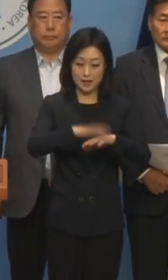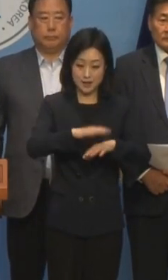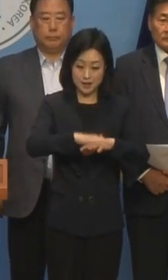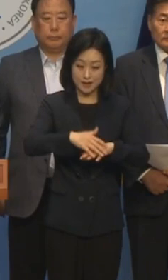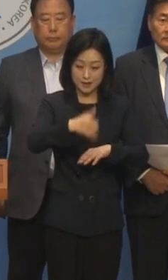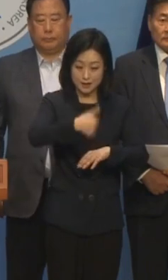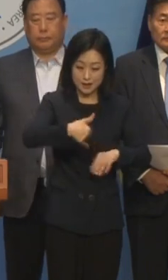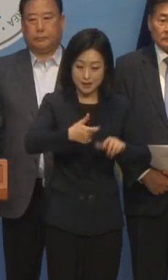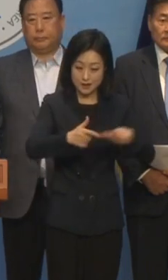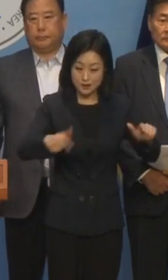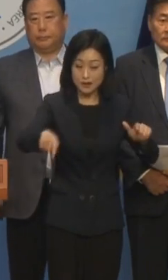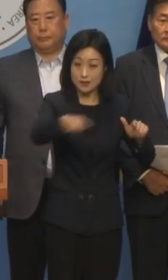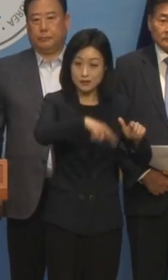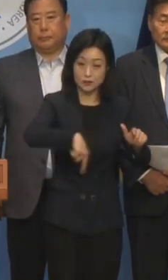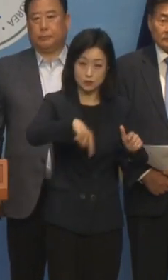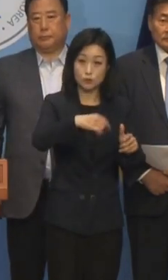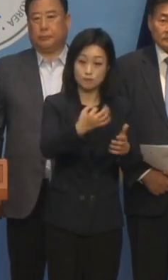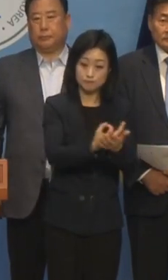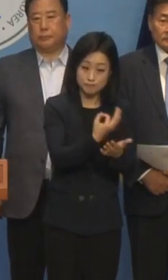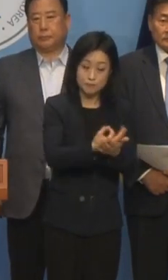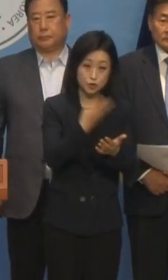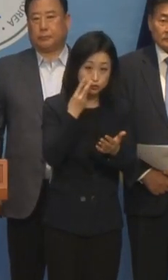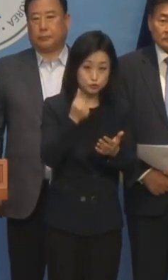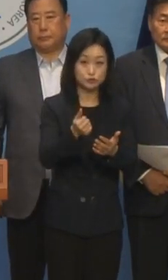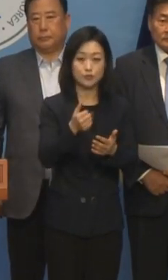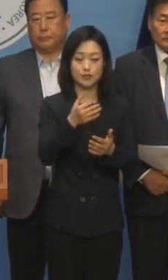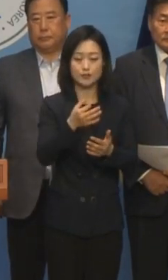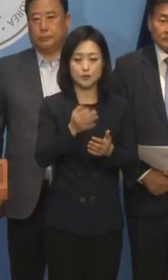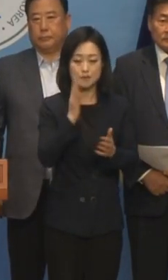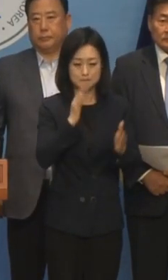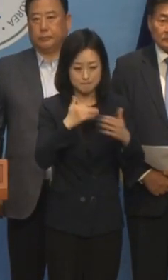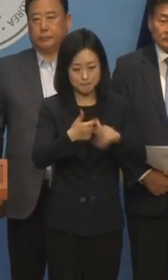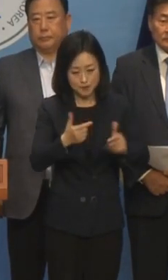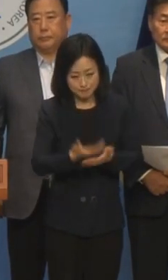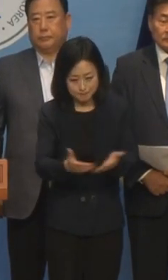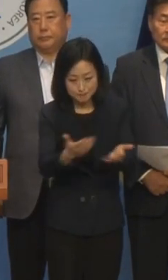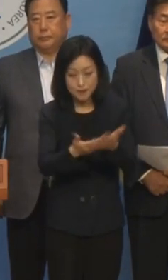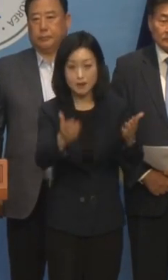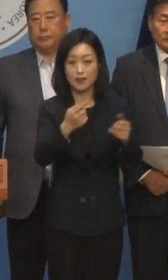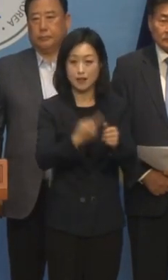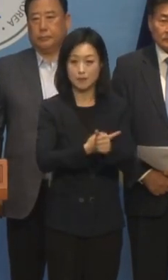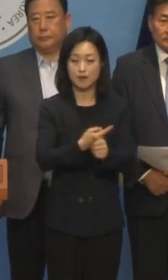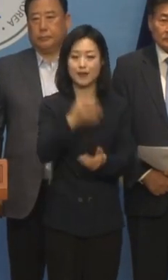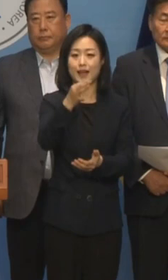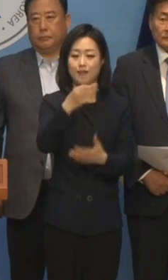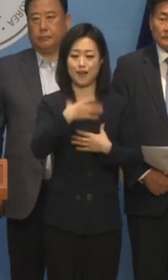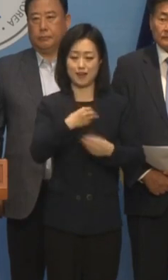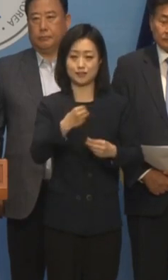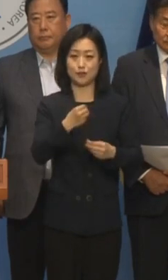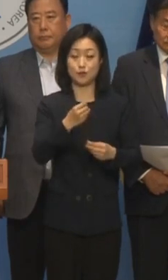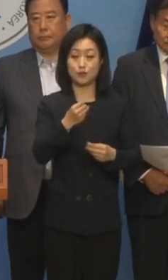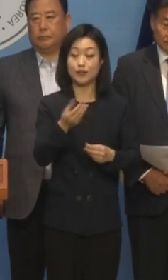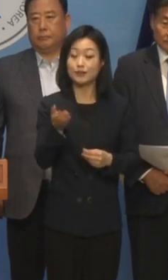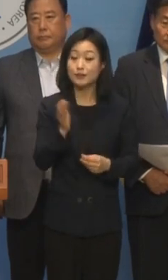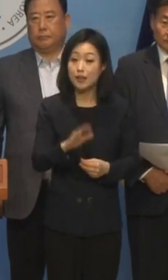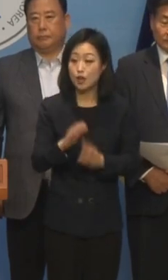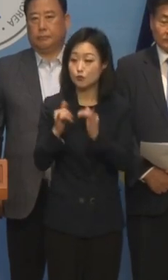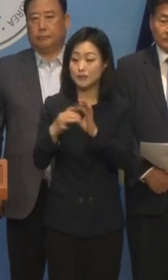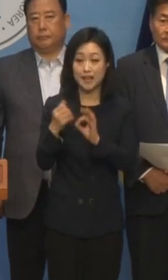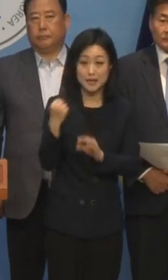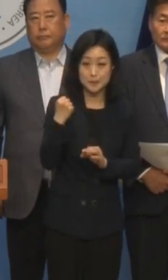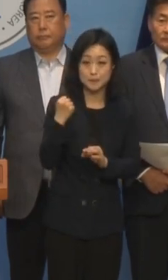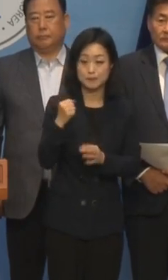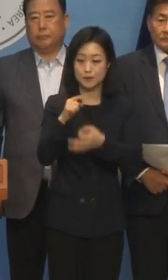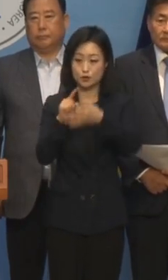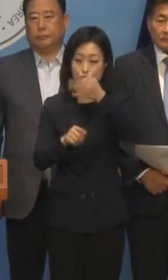농산물 공급을 원활히 하는 데 기여할 수 있기 때문입니다. 하지만 윤석열 정부와 국민의힘은